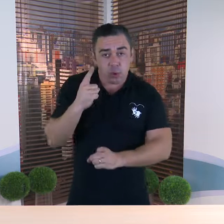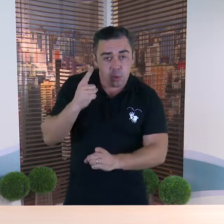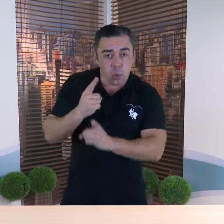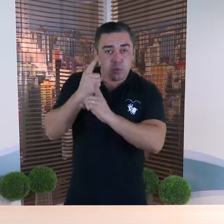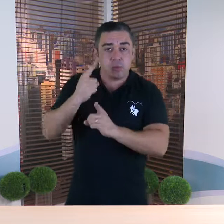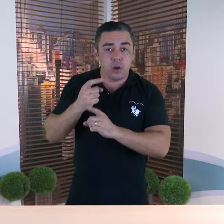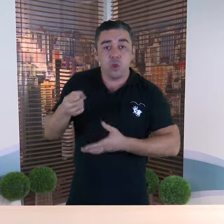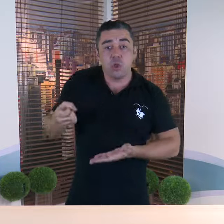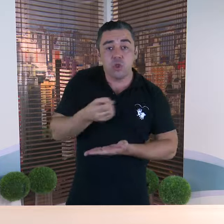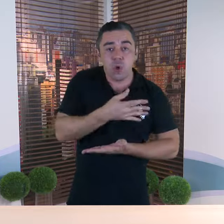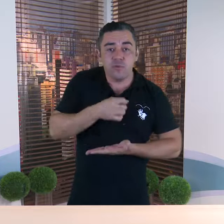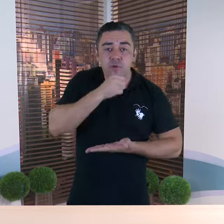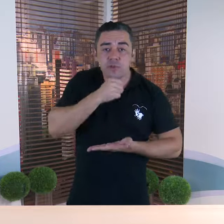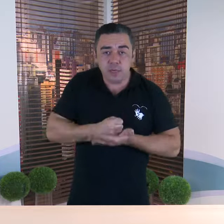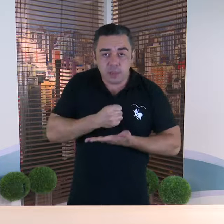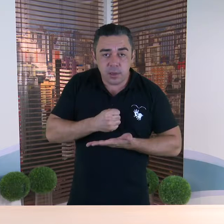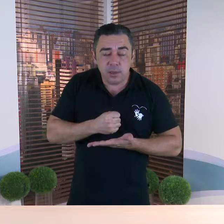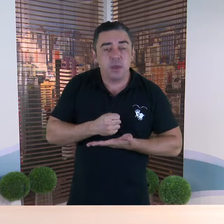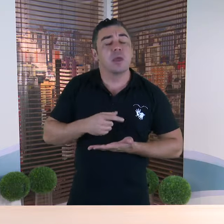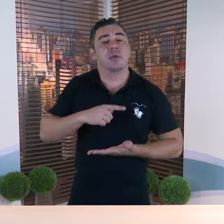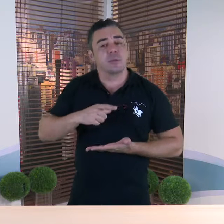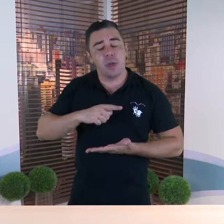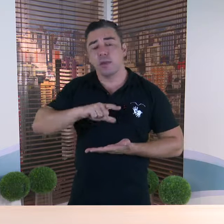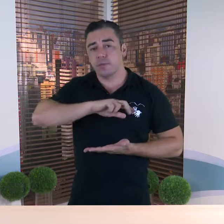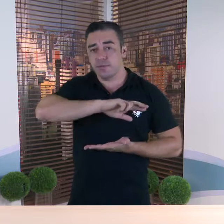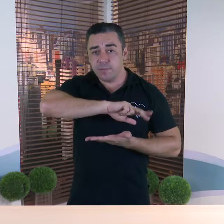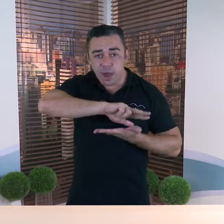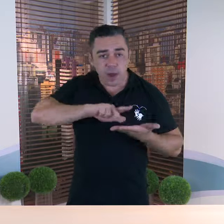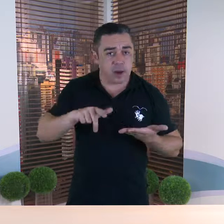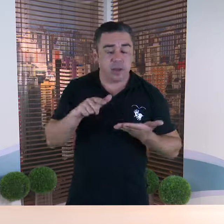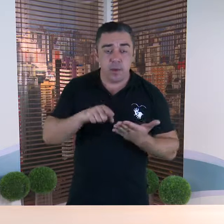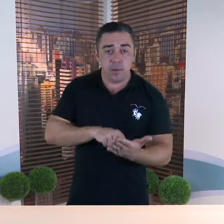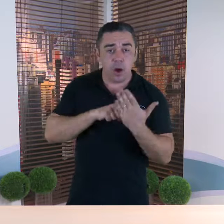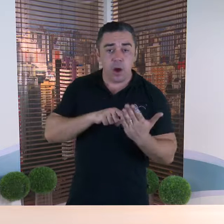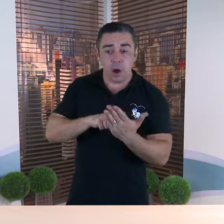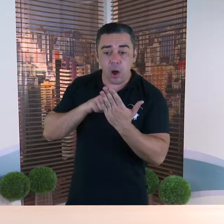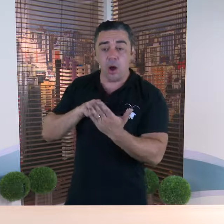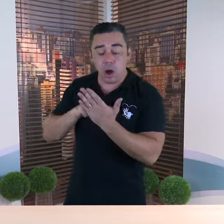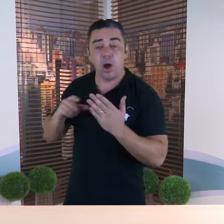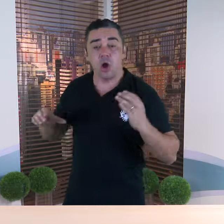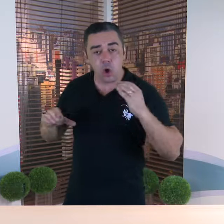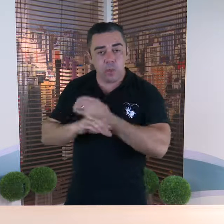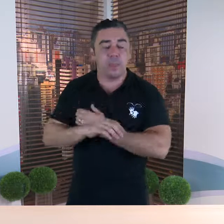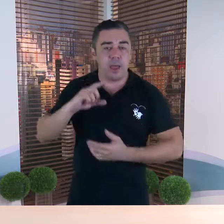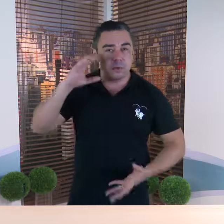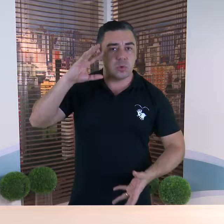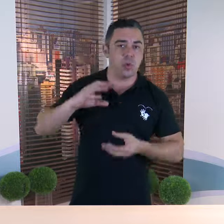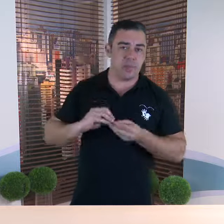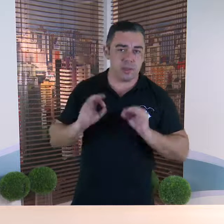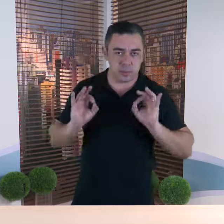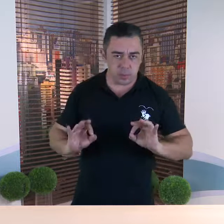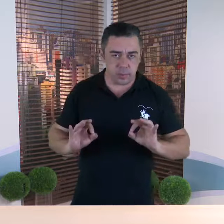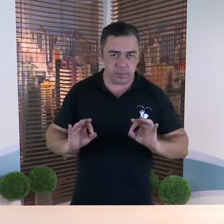Novo Testamento, vemos que nos foram reveladas muitas coisas que completam o nosso